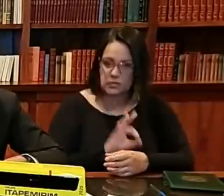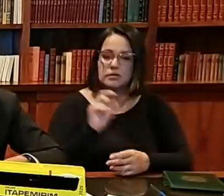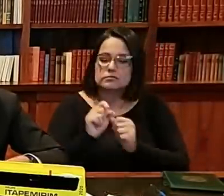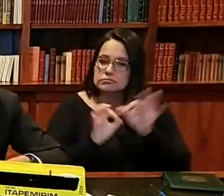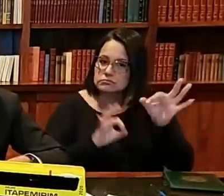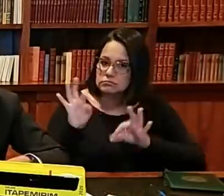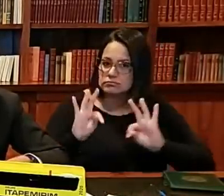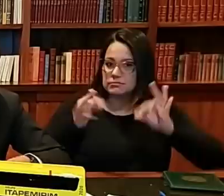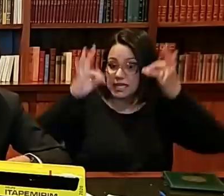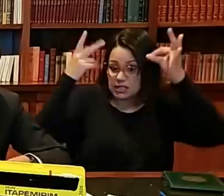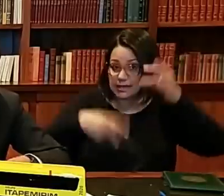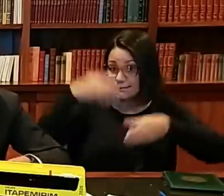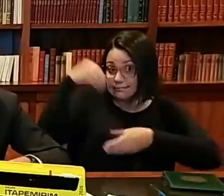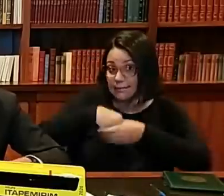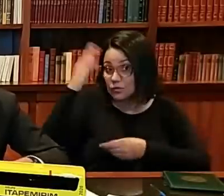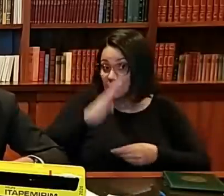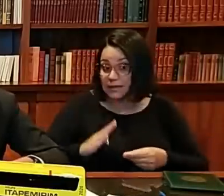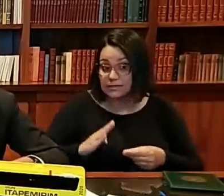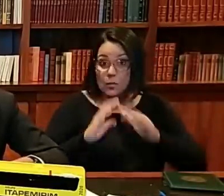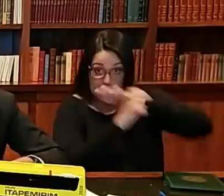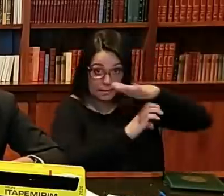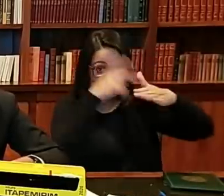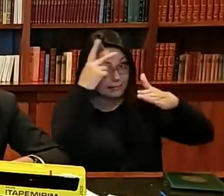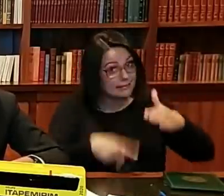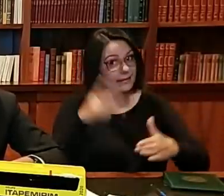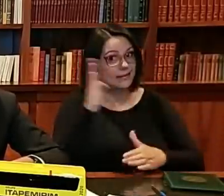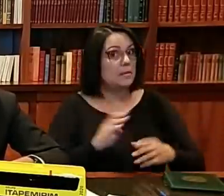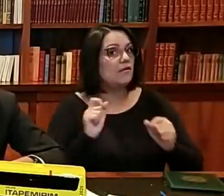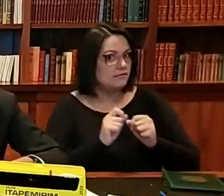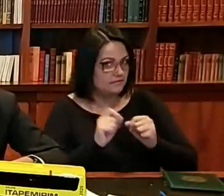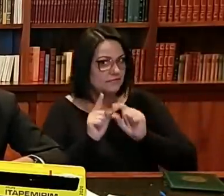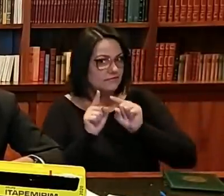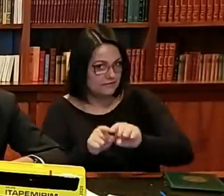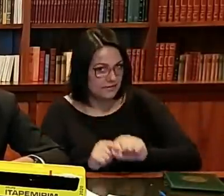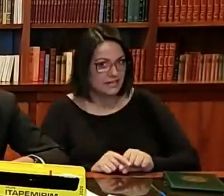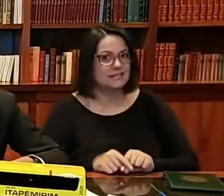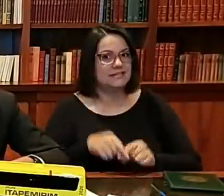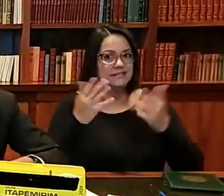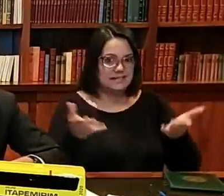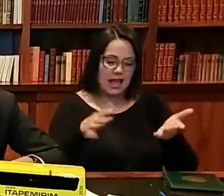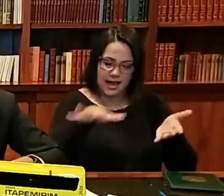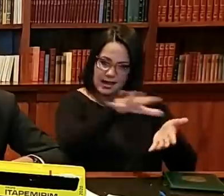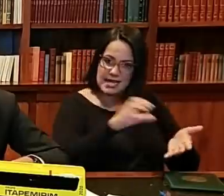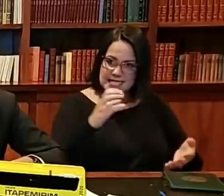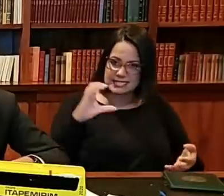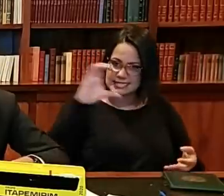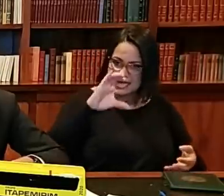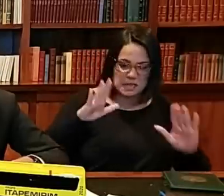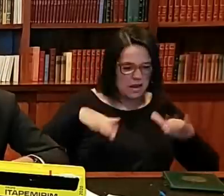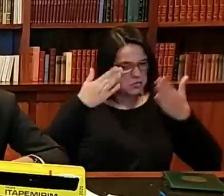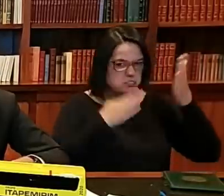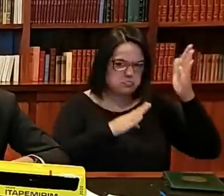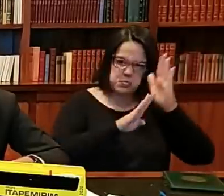em tecnologia nacional, por empresas nacionais. É a nossa instalação de ciência mais avançada do